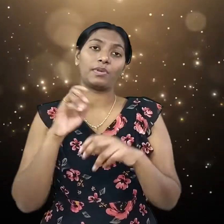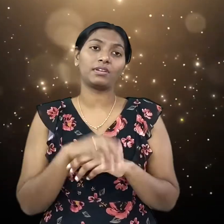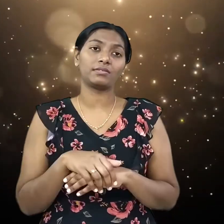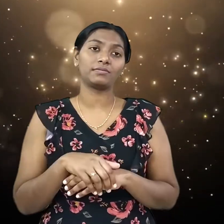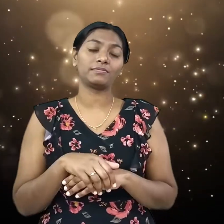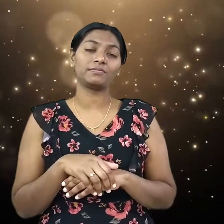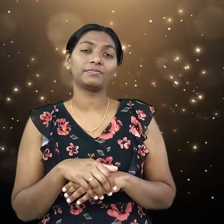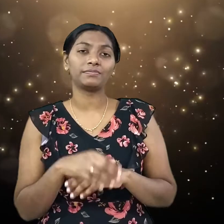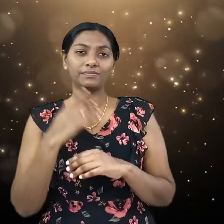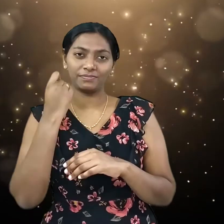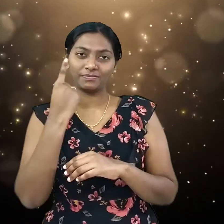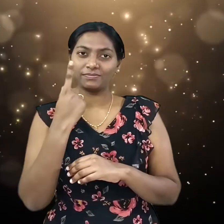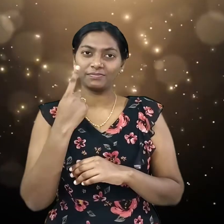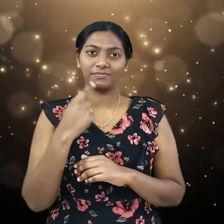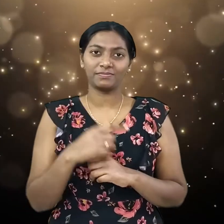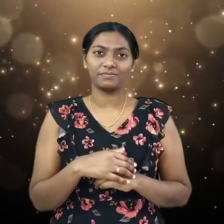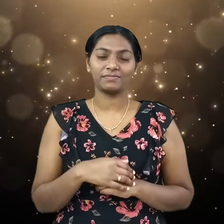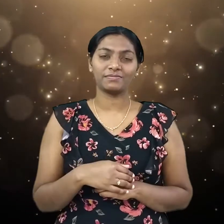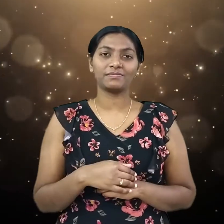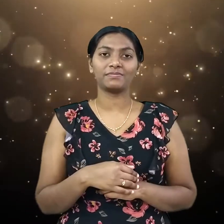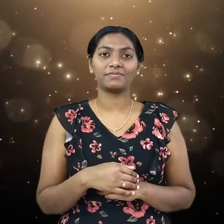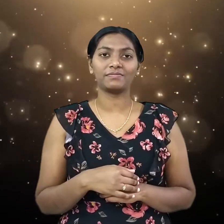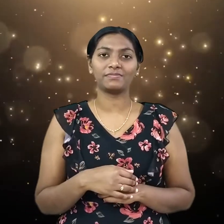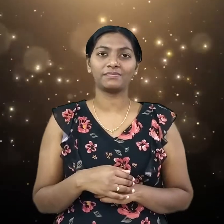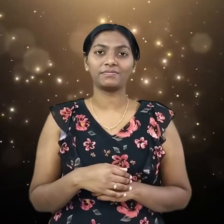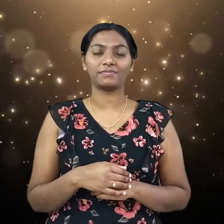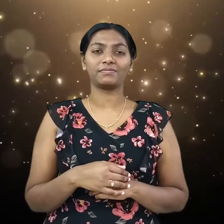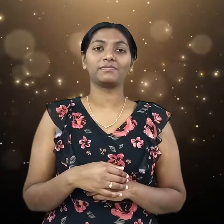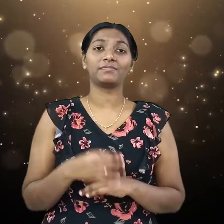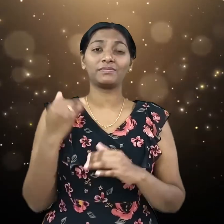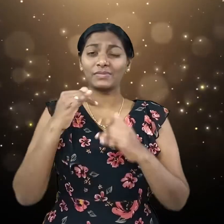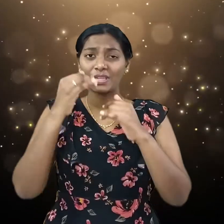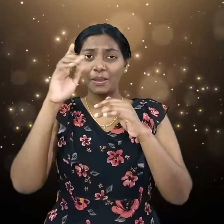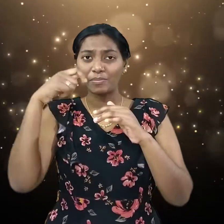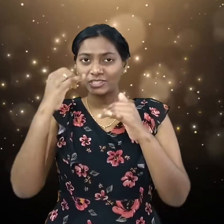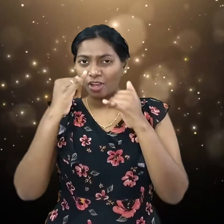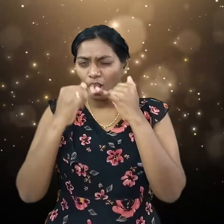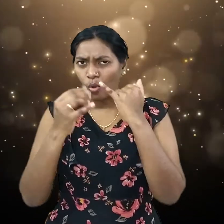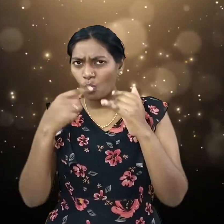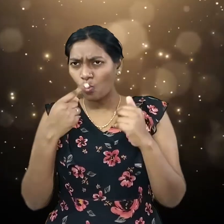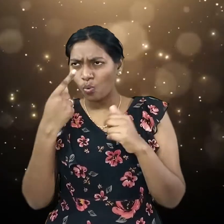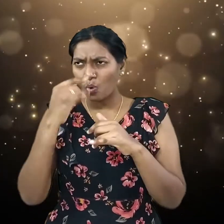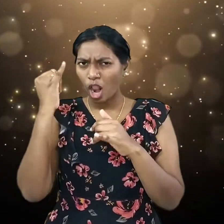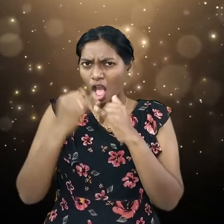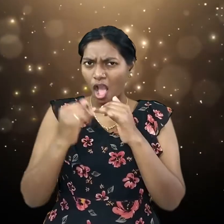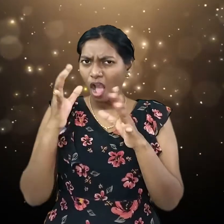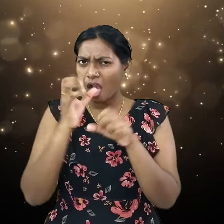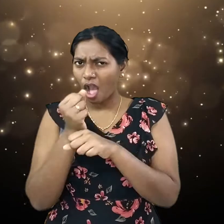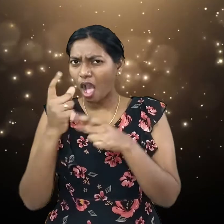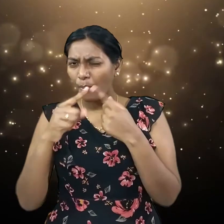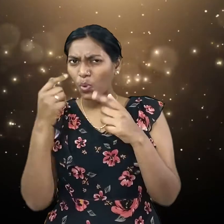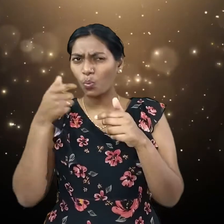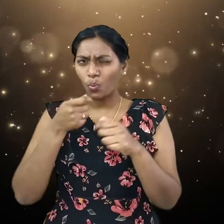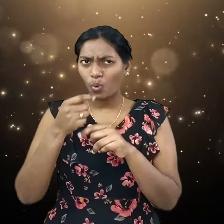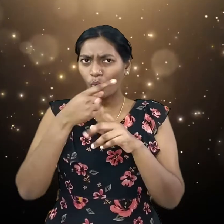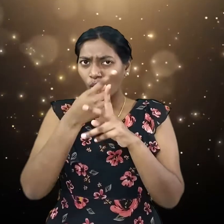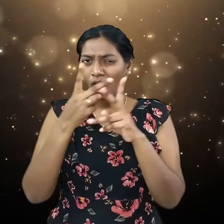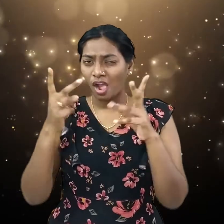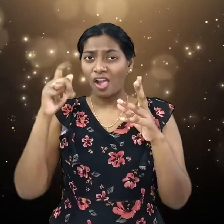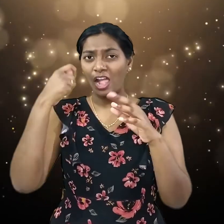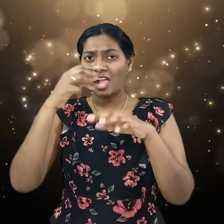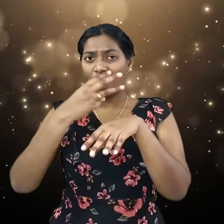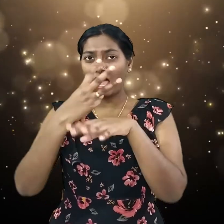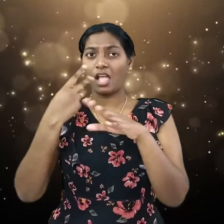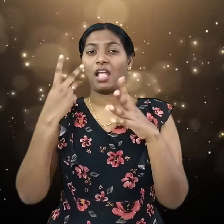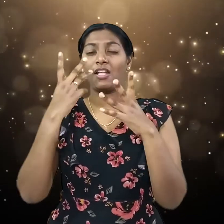उद्देश्य? अब समझ में आ गया कहां पे आ गए हम? मैंने कहा ये क्लाइमेक्स है, पिक्चर लैंड हो रही है, पता लगने वाला सब माजरा था